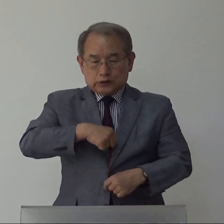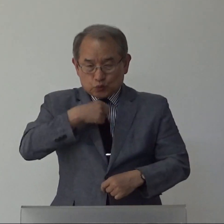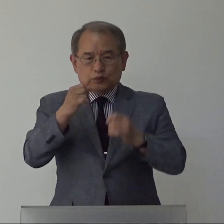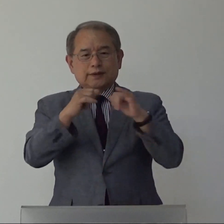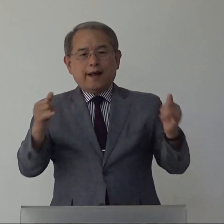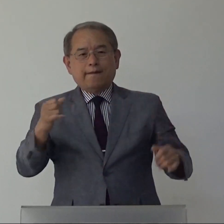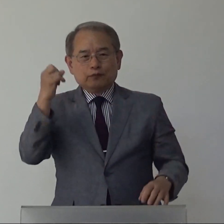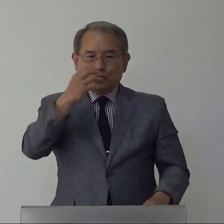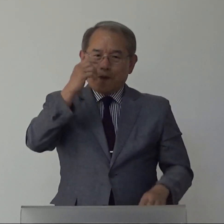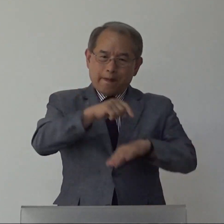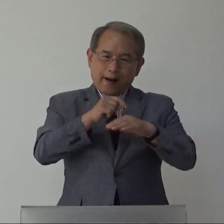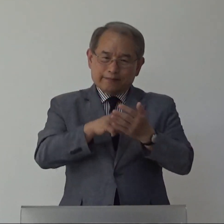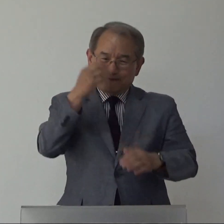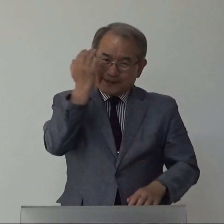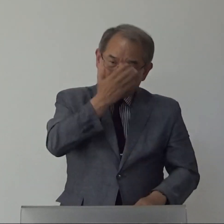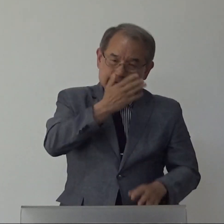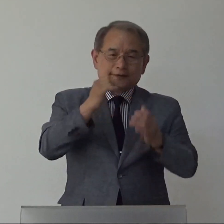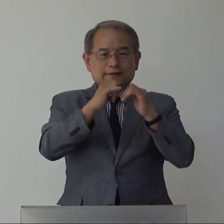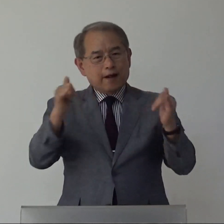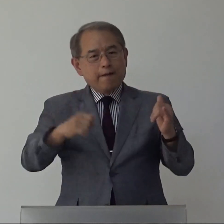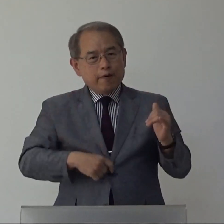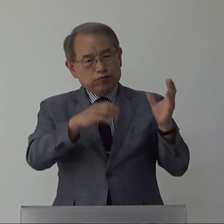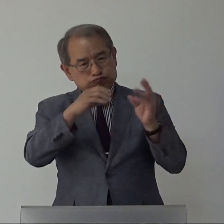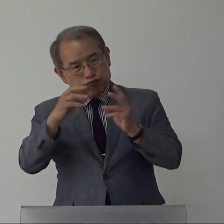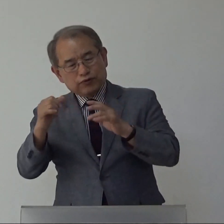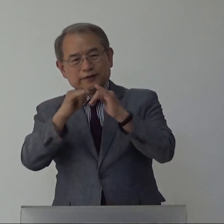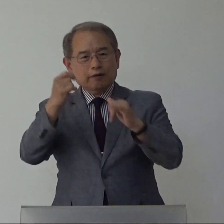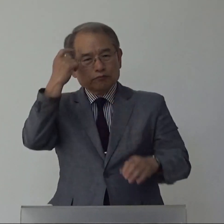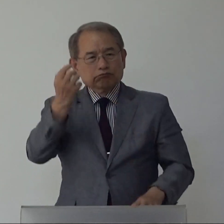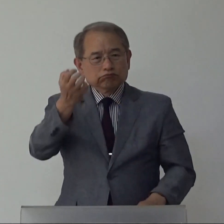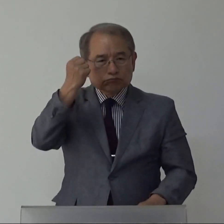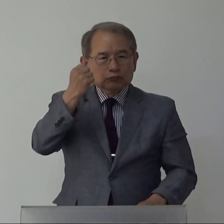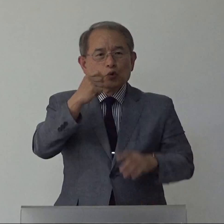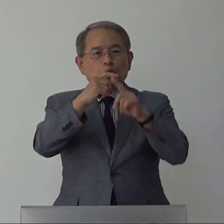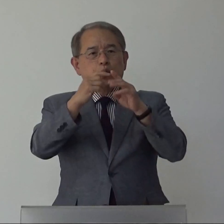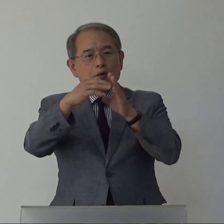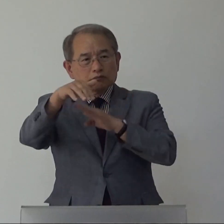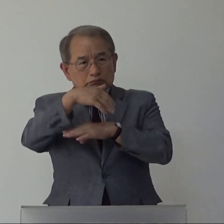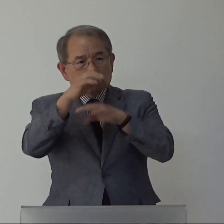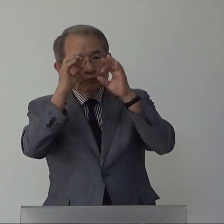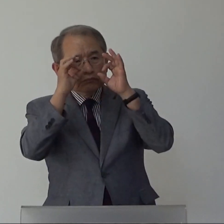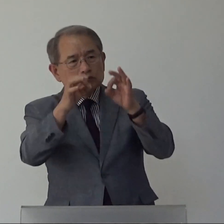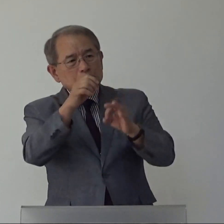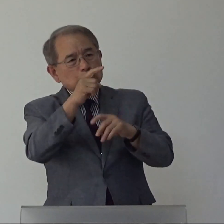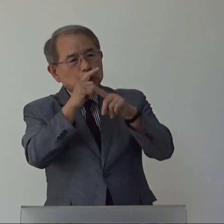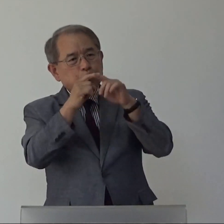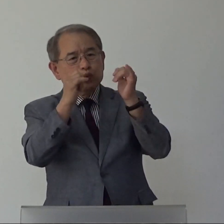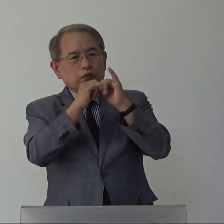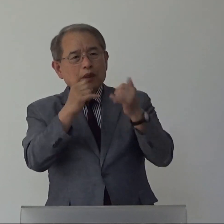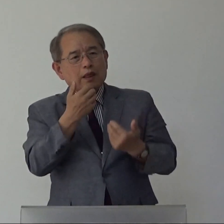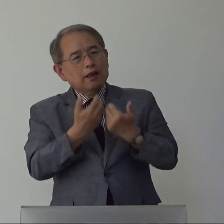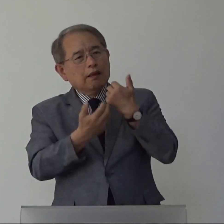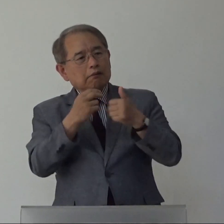교회를 다니면 모든 사람이 겸손하고 정직하고 마음이 청결하고